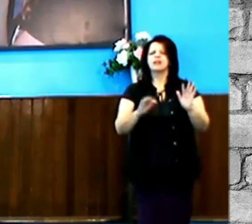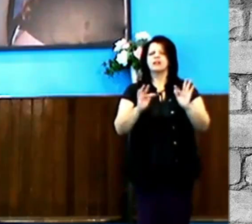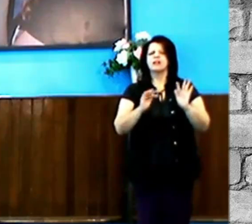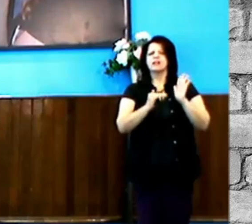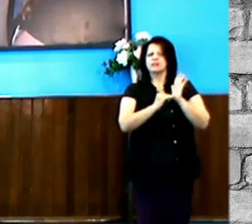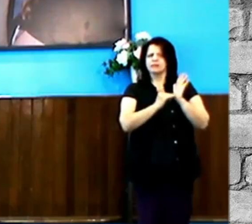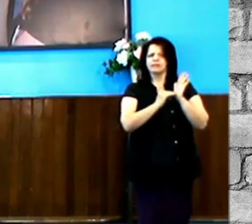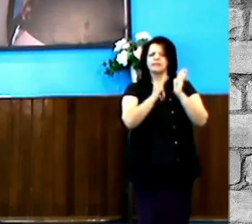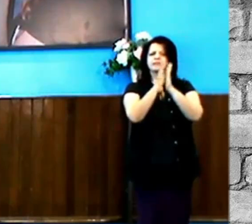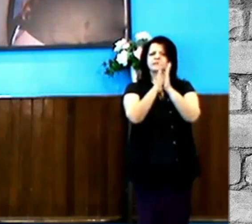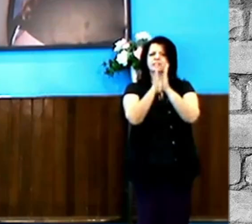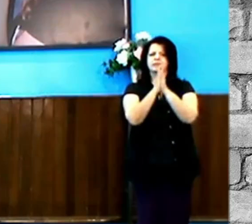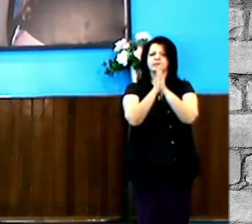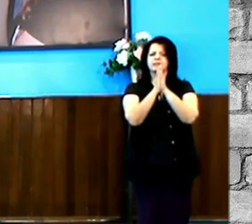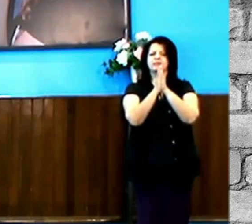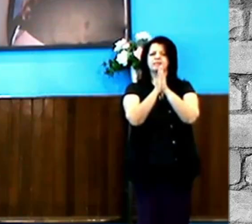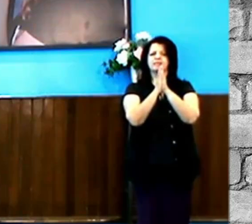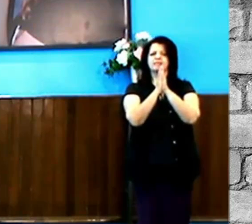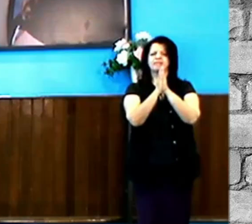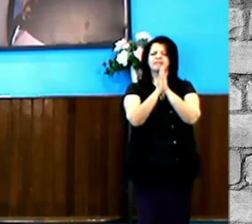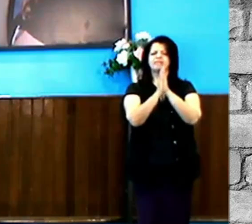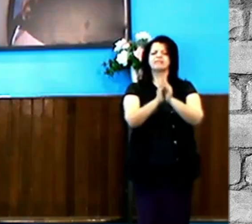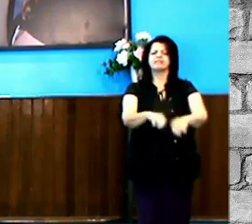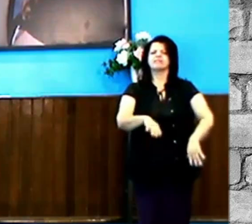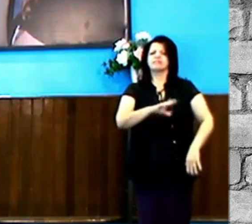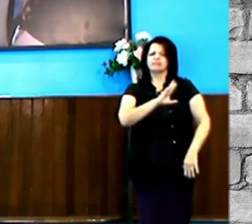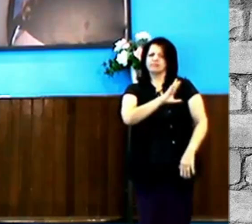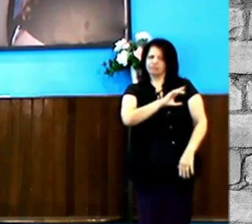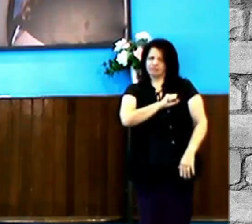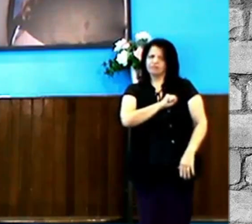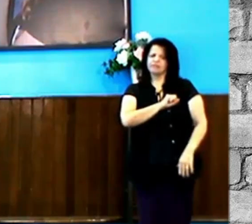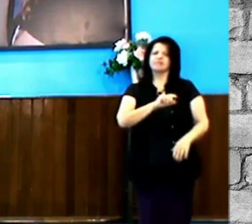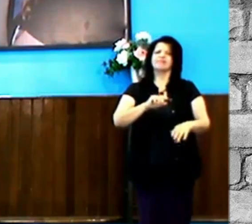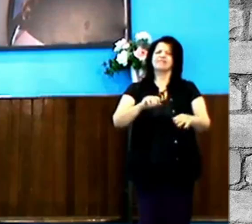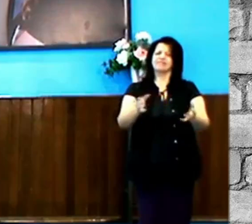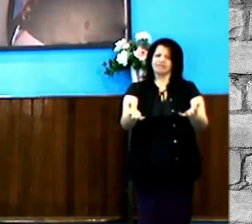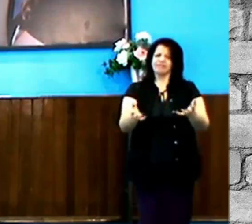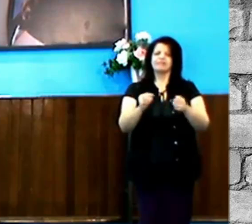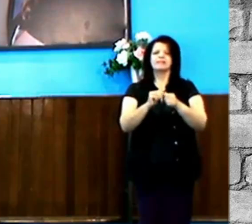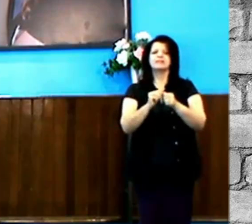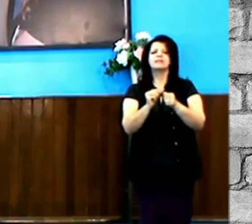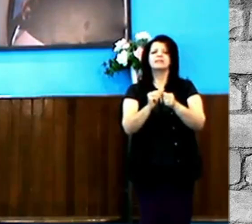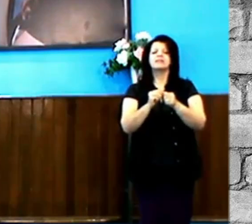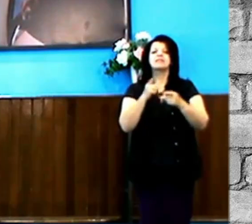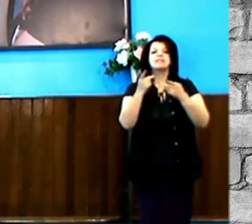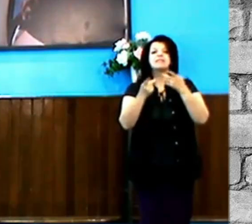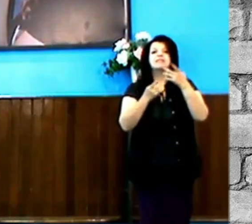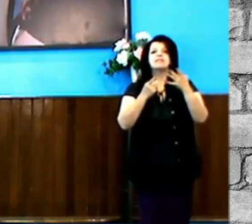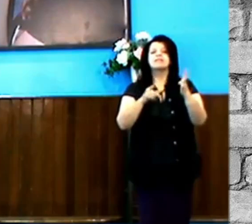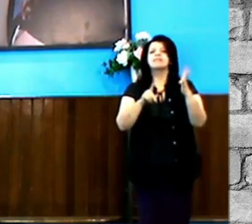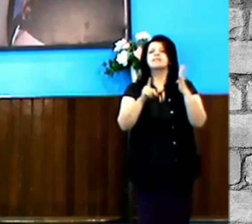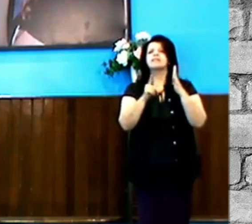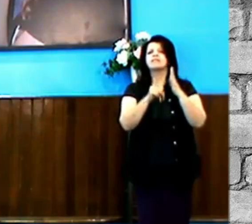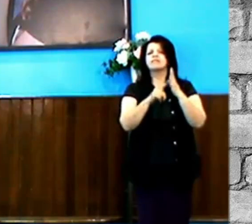oração. E essa oração que eu gostaria de fazer, ela diz respeito também a um motivo bíblico